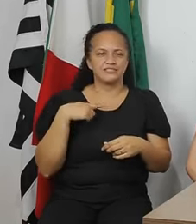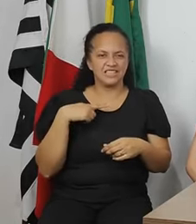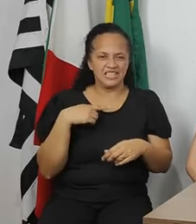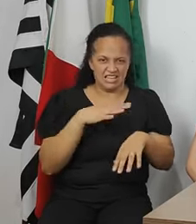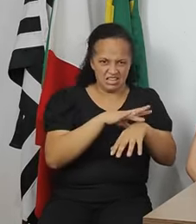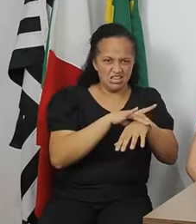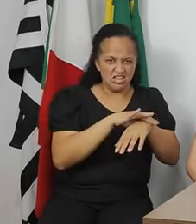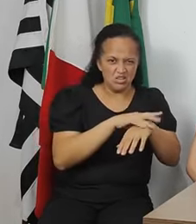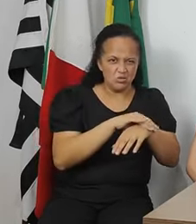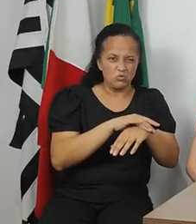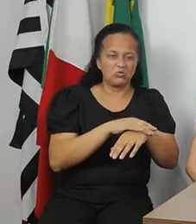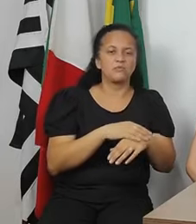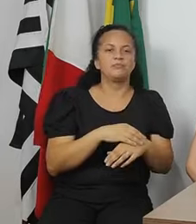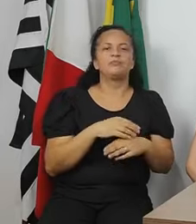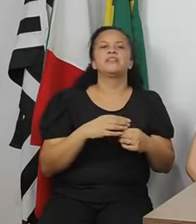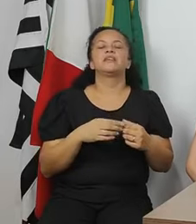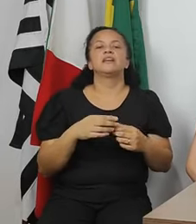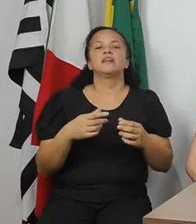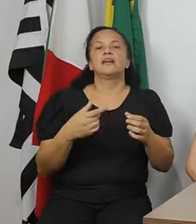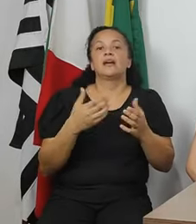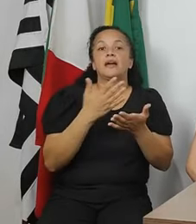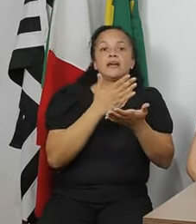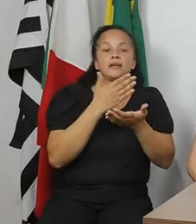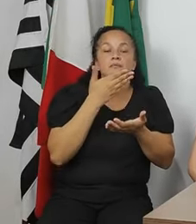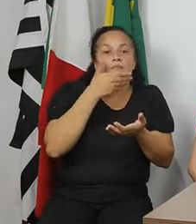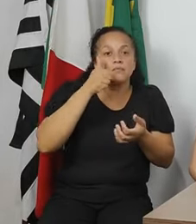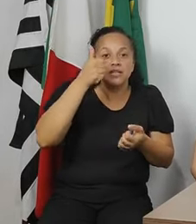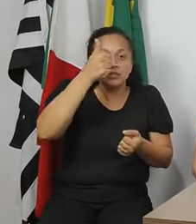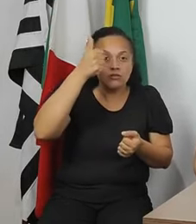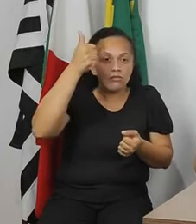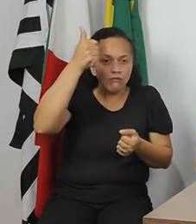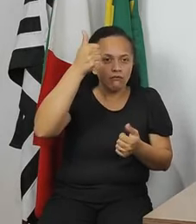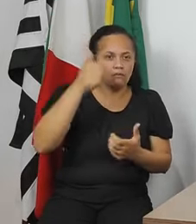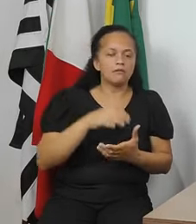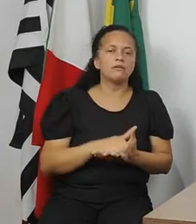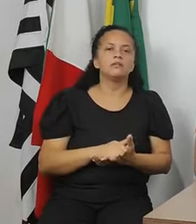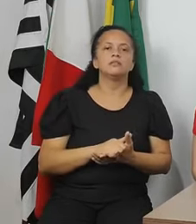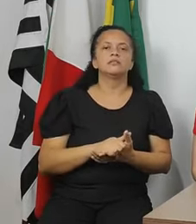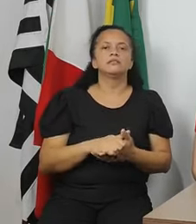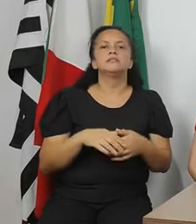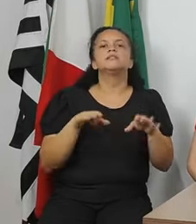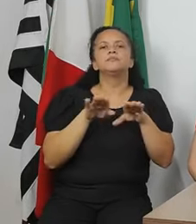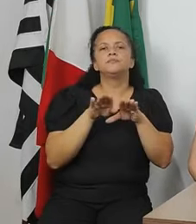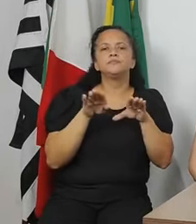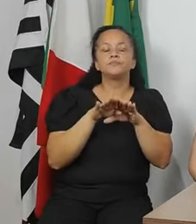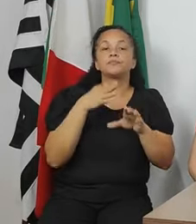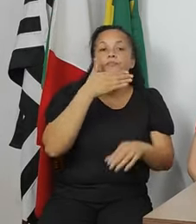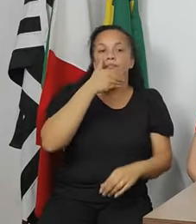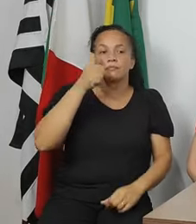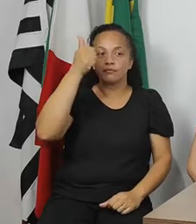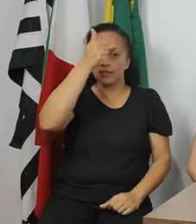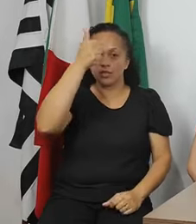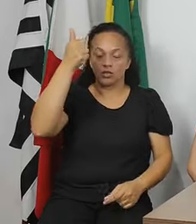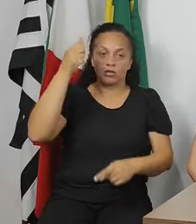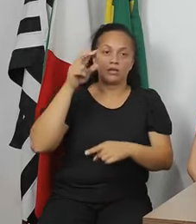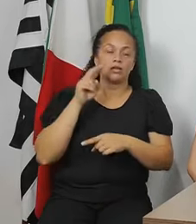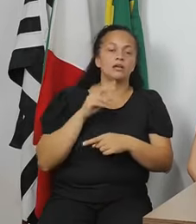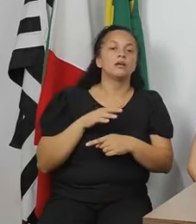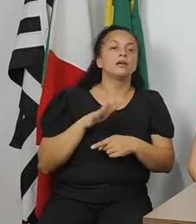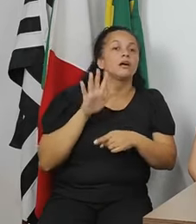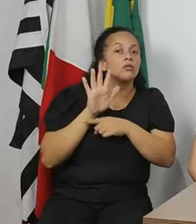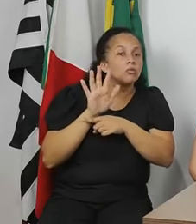combatidas, as nossas células vão se regenerando. O jejum melhora a imunidade. O jejum, segundo a